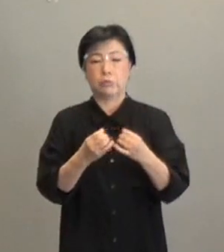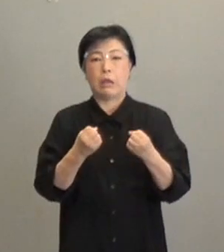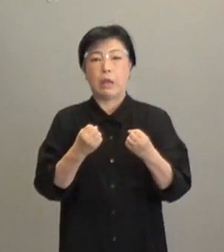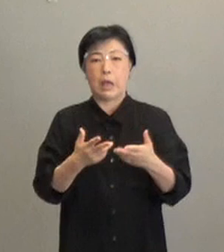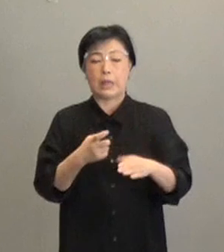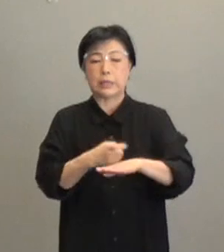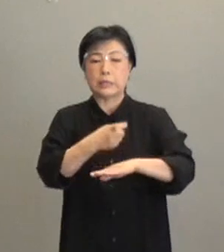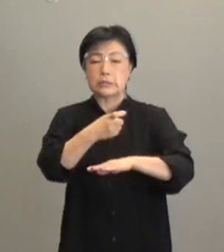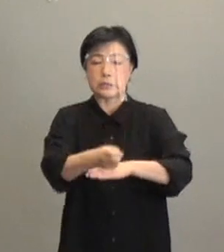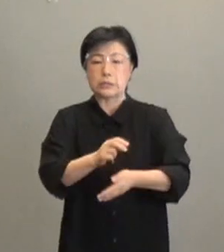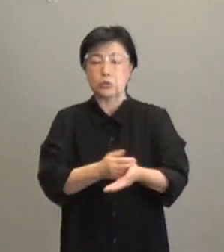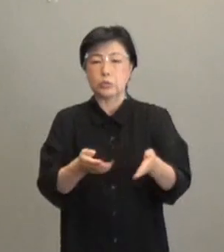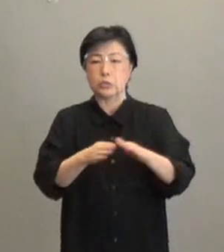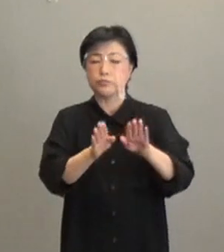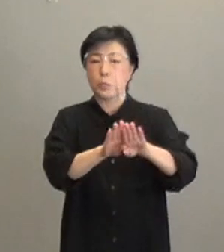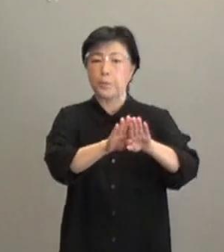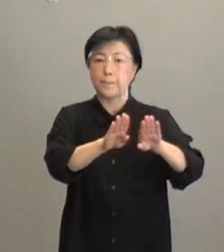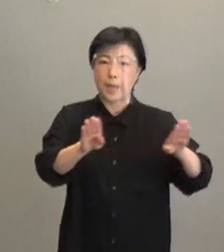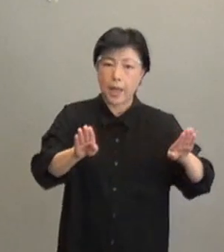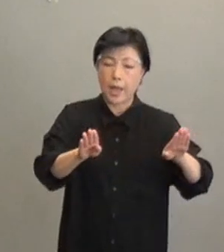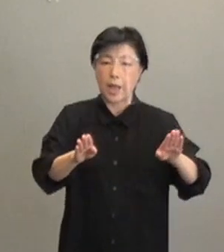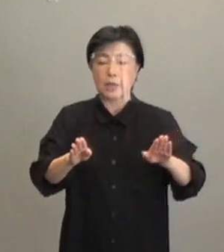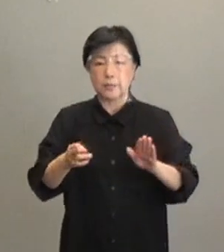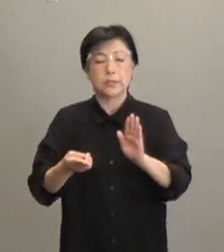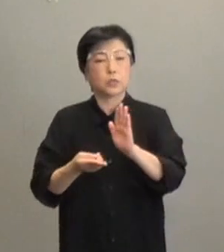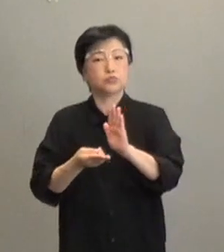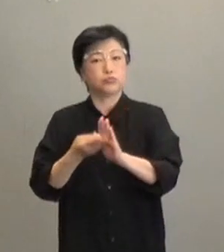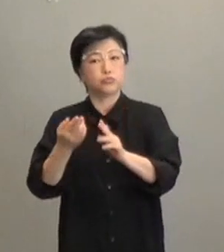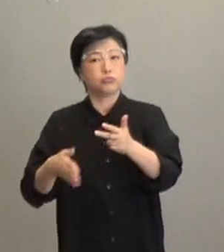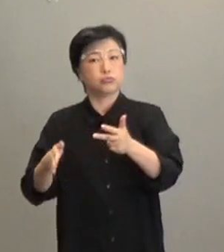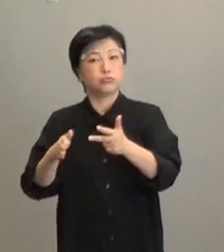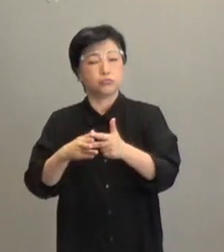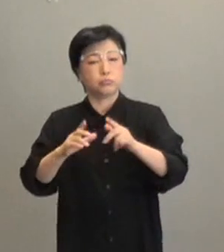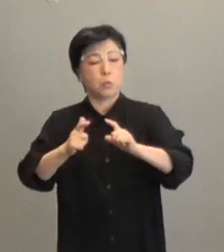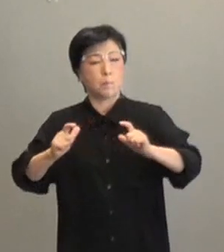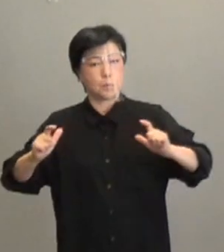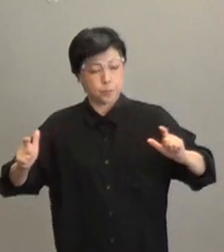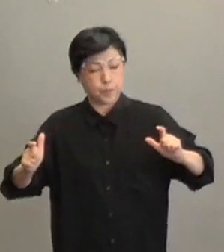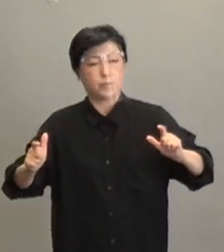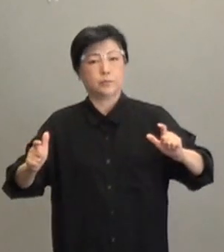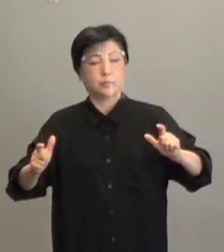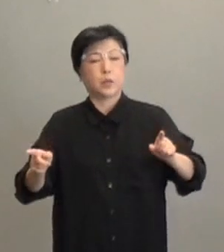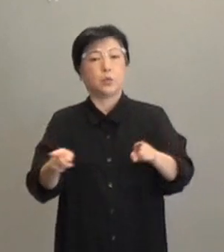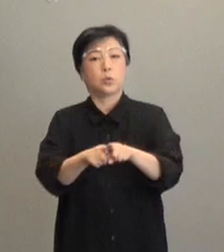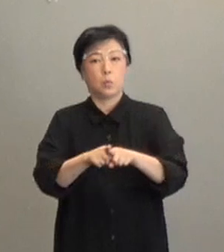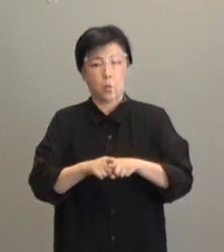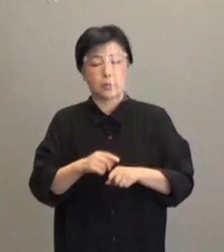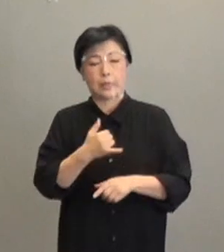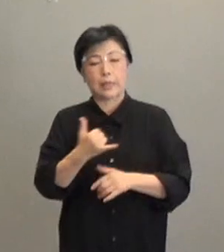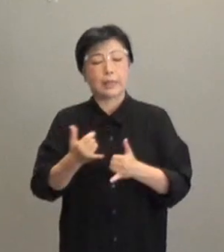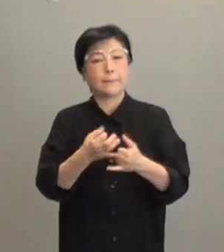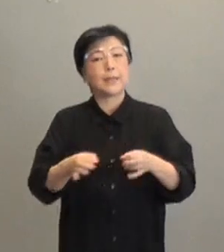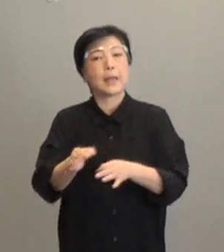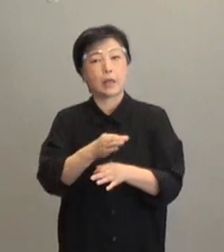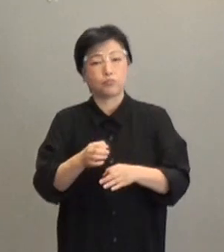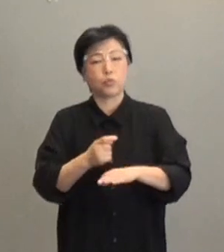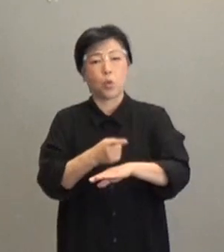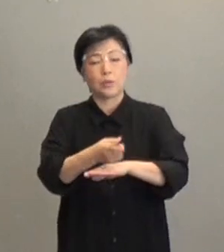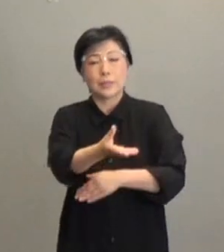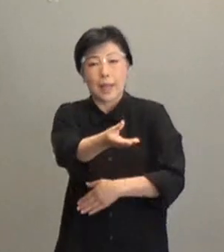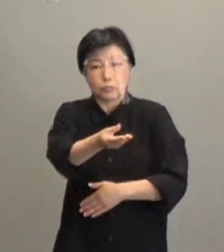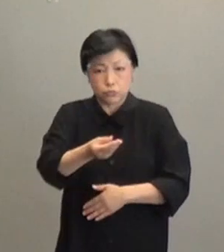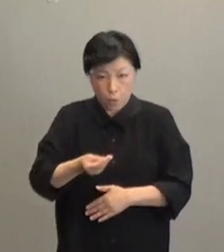臨時の医療施設の開設や宿泊療養施設の積み増しを図っていくとともに、民間施設などの一時借